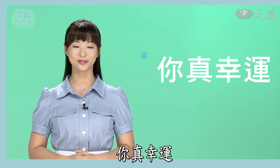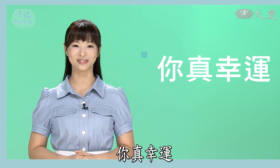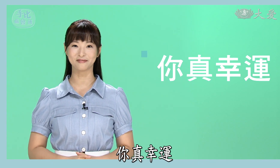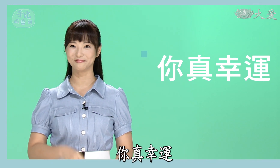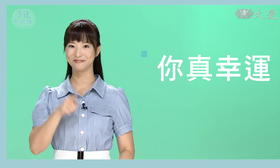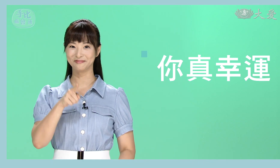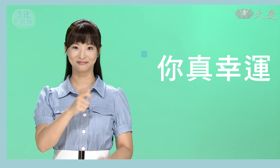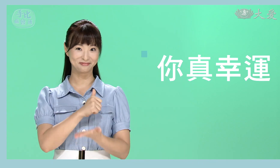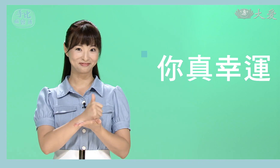运